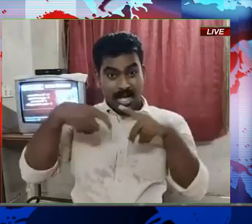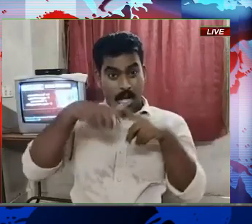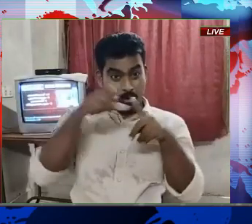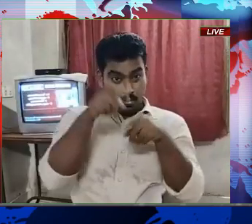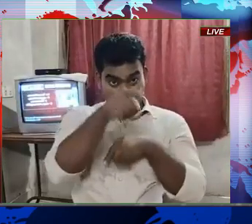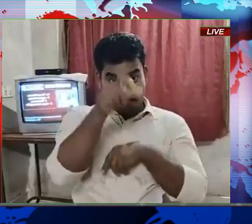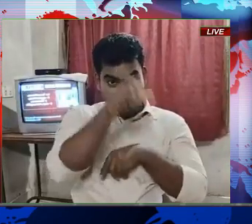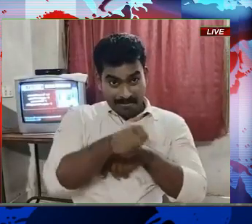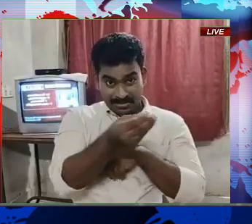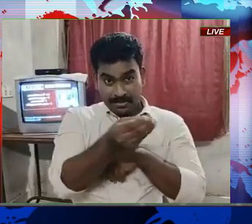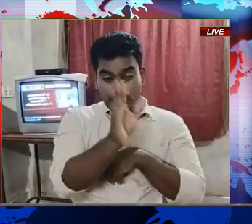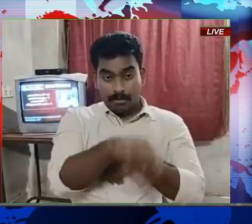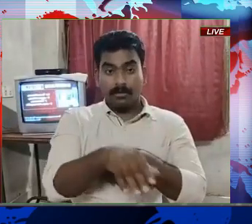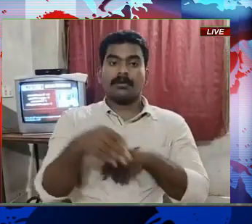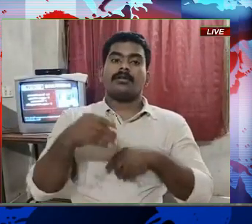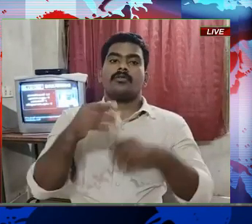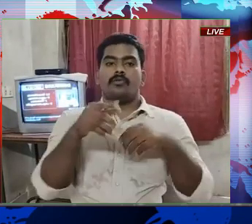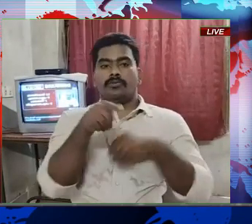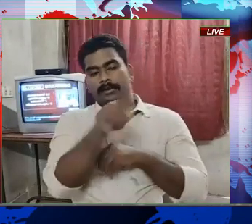നടത്തിയത്.